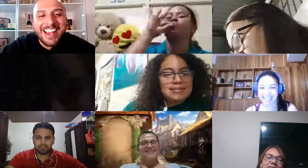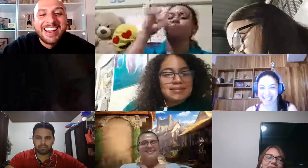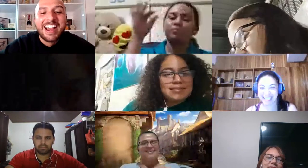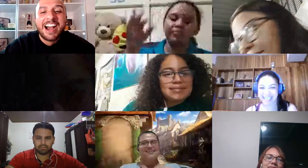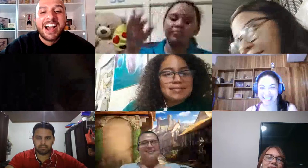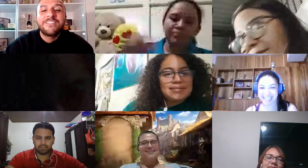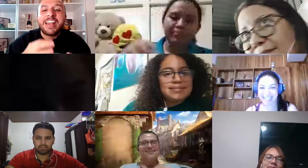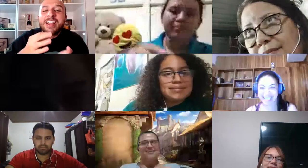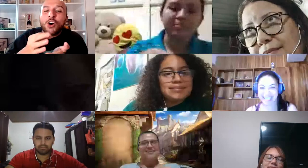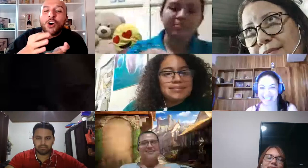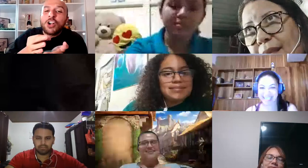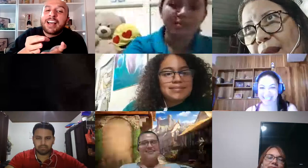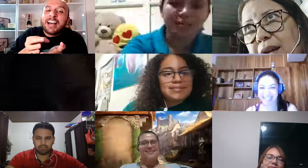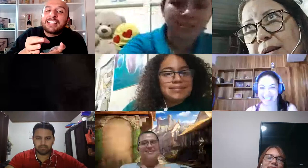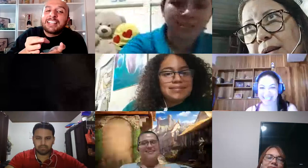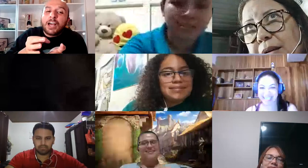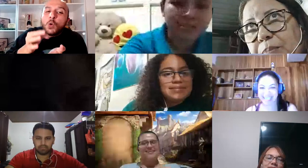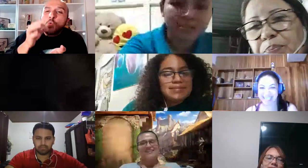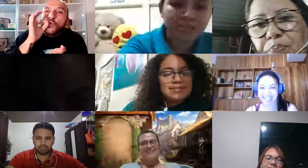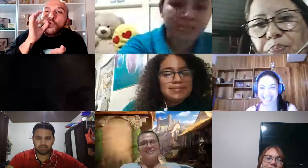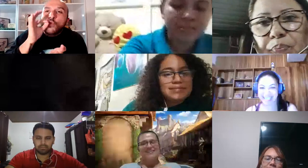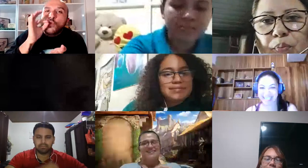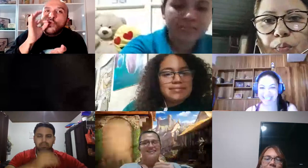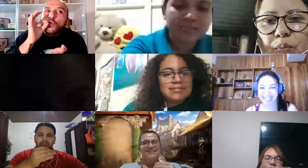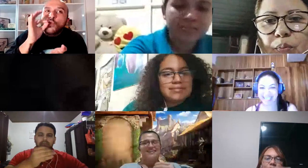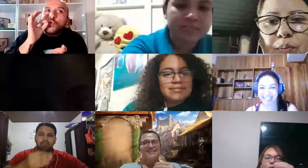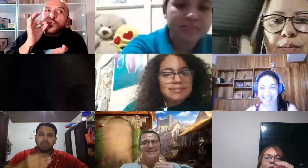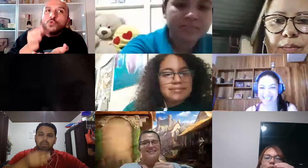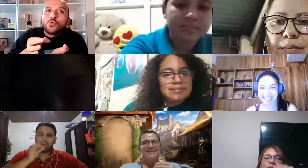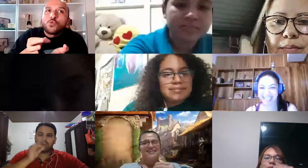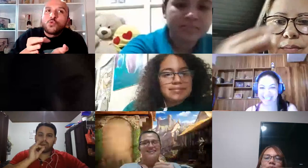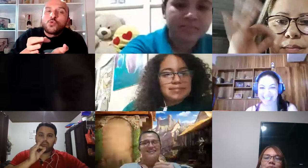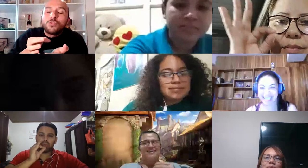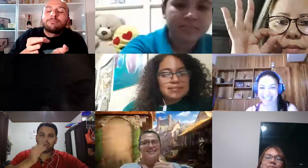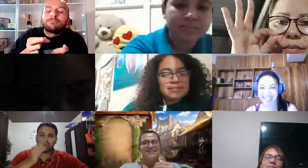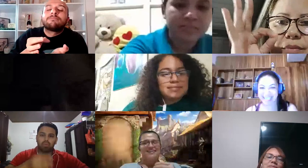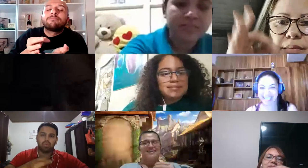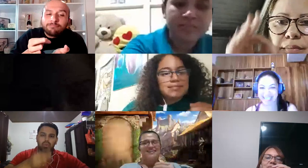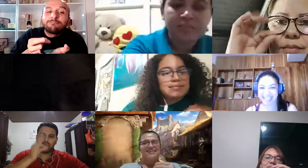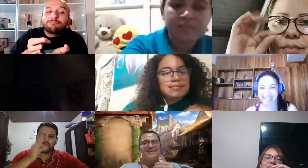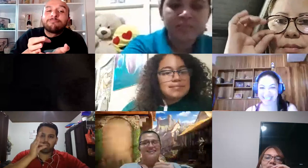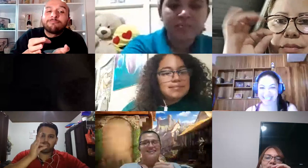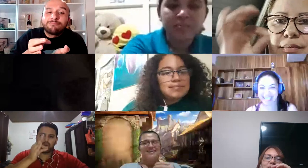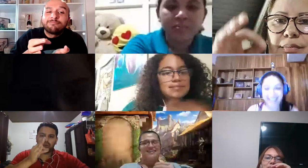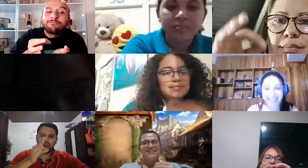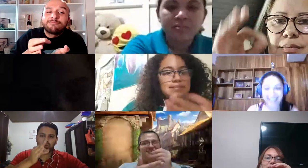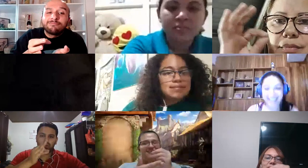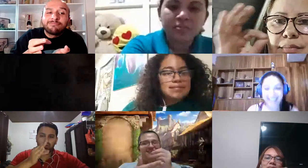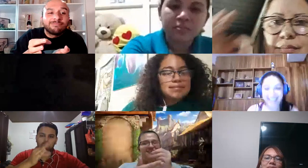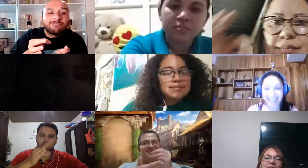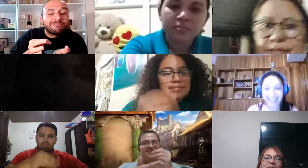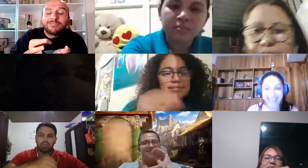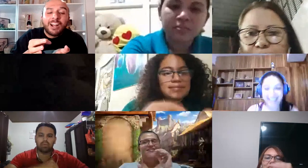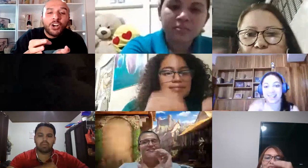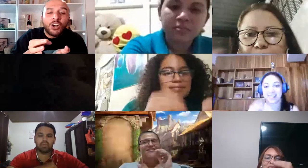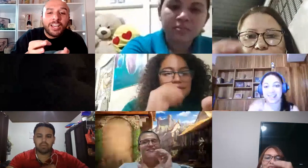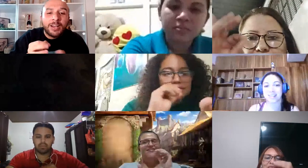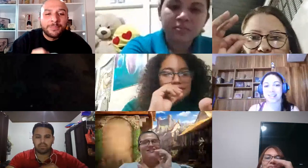Café con la taza. a Gloria.